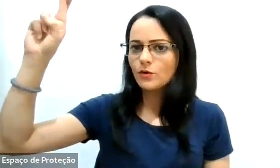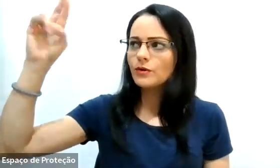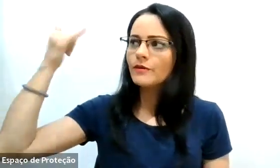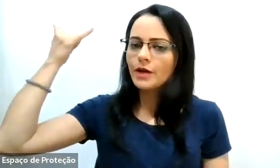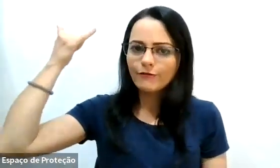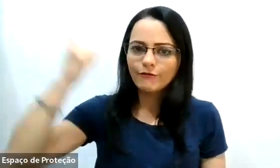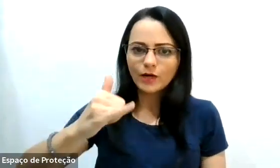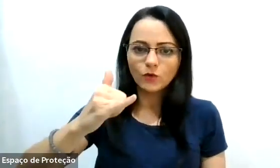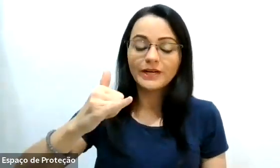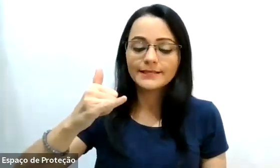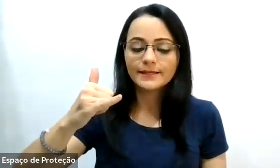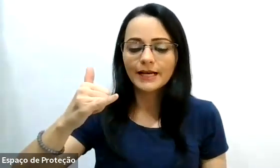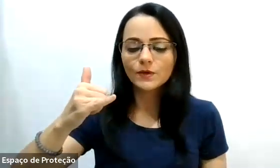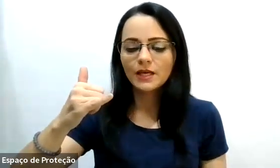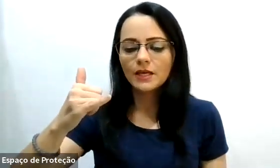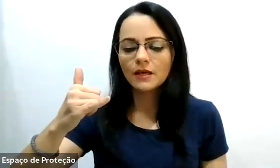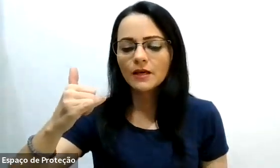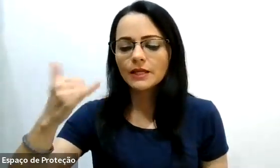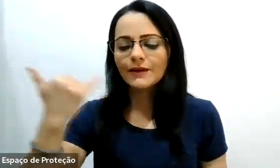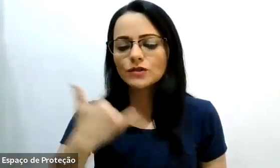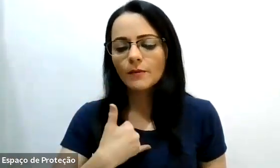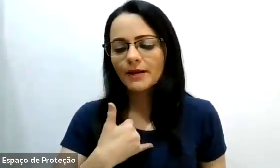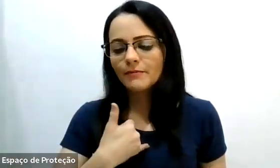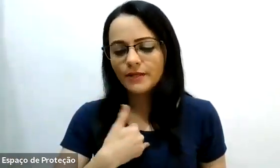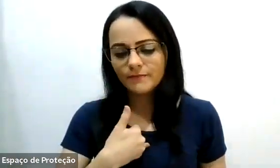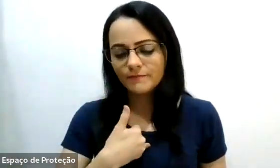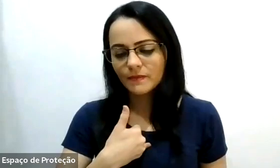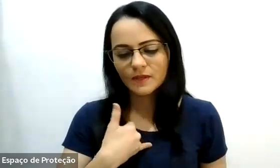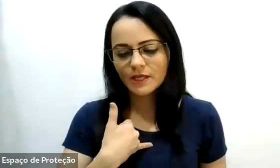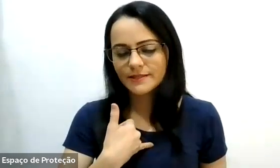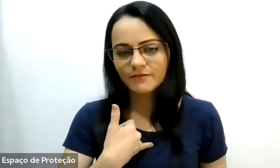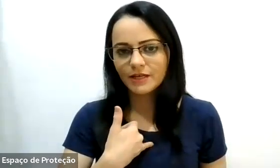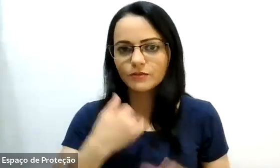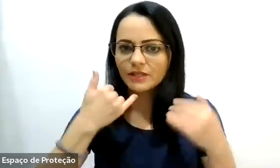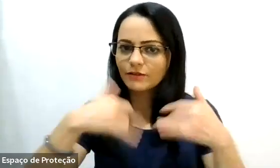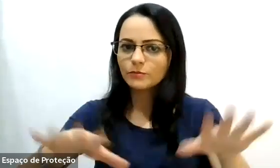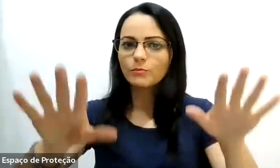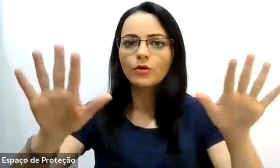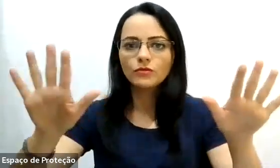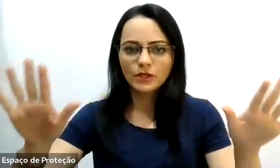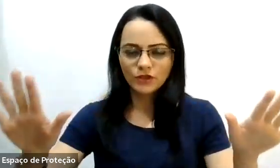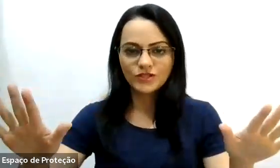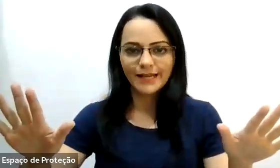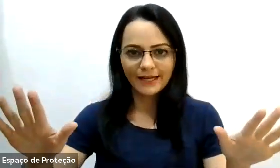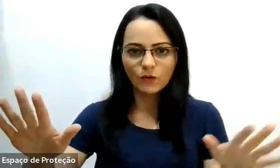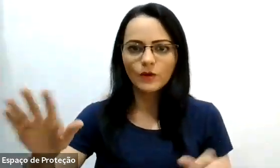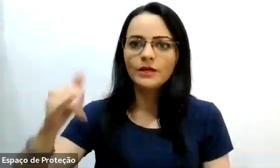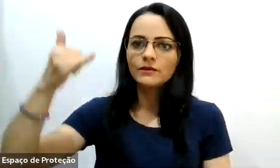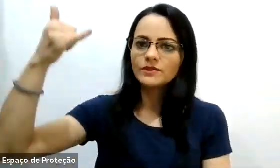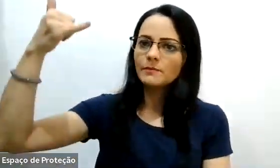Senhor falou. Nesse caso aqui, não é só para mim que ele está falando para o povo de Israel. Então, você